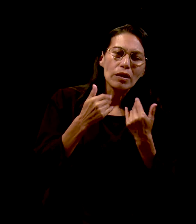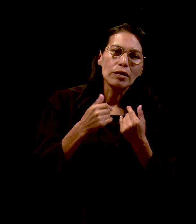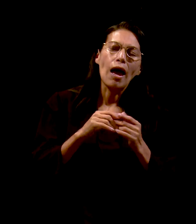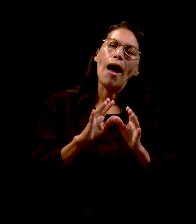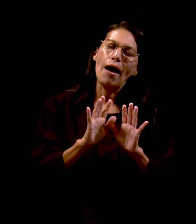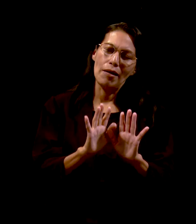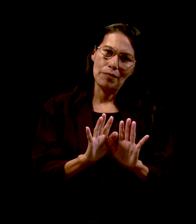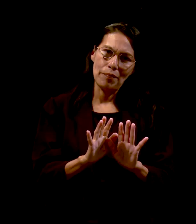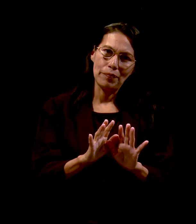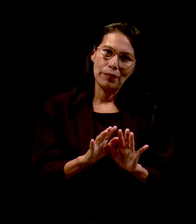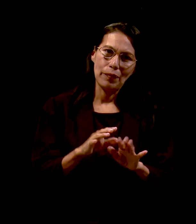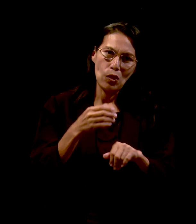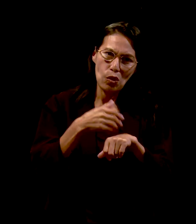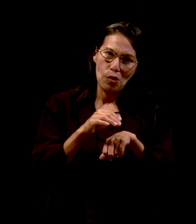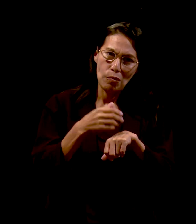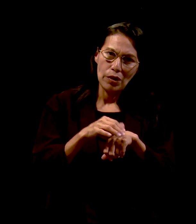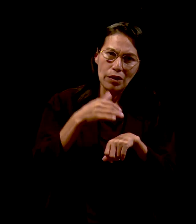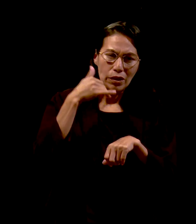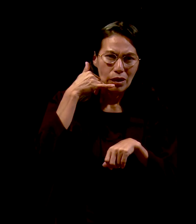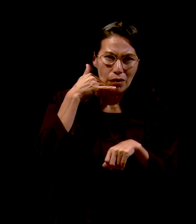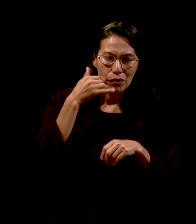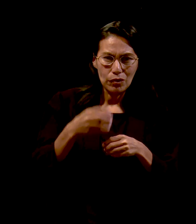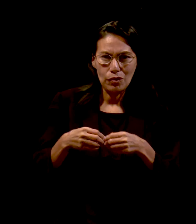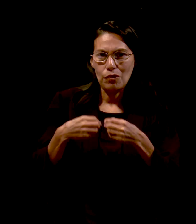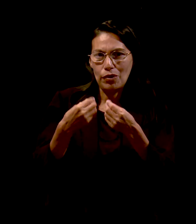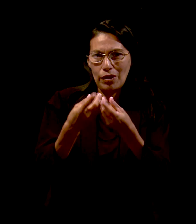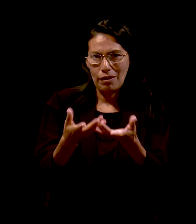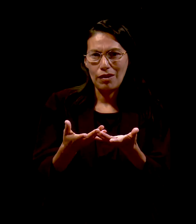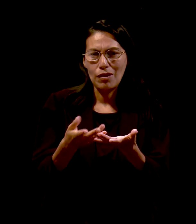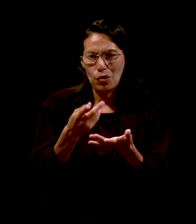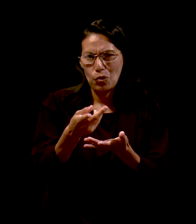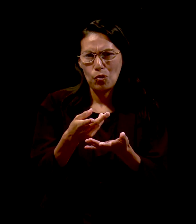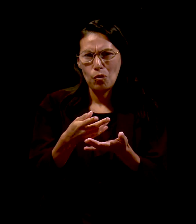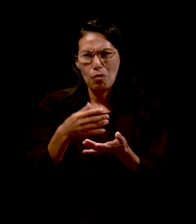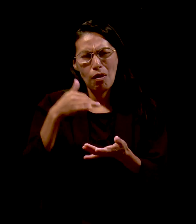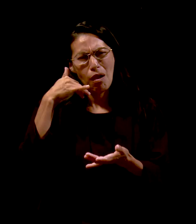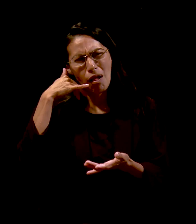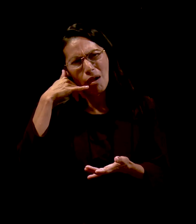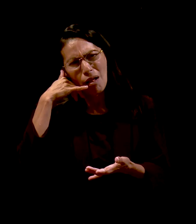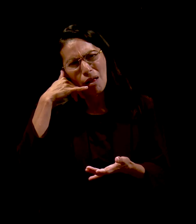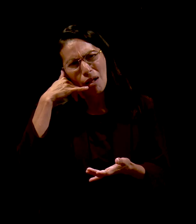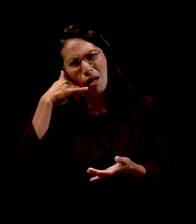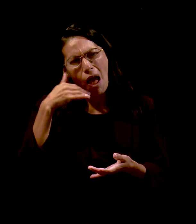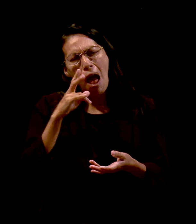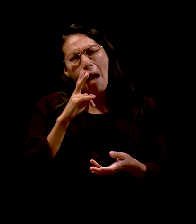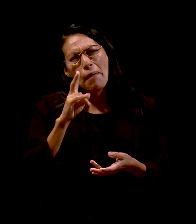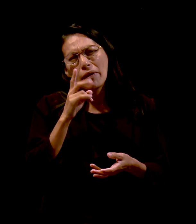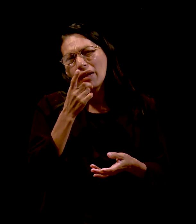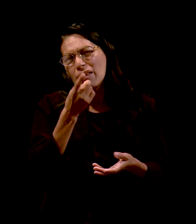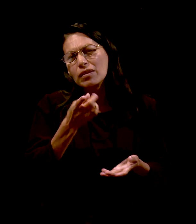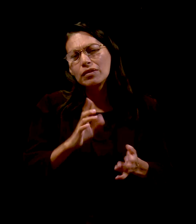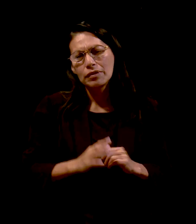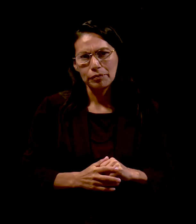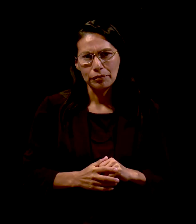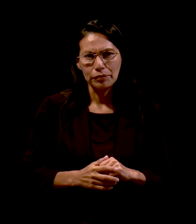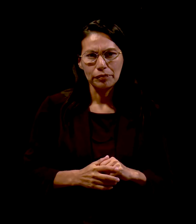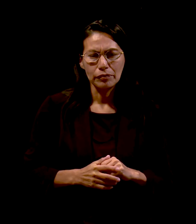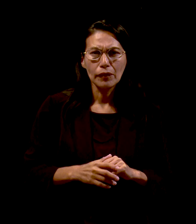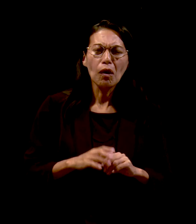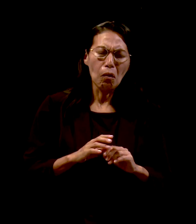número de otra persona llámala en el consulado a ver qué te dice si hay alguna opción